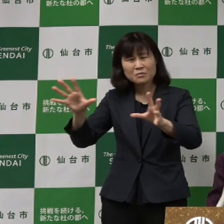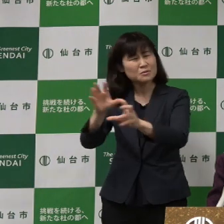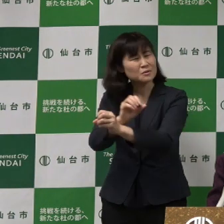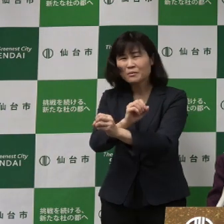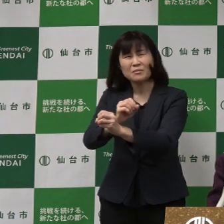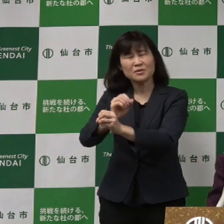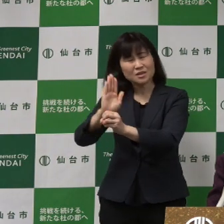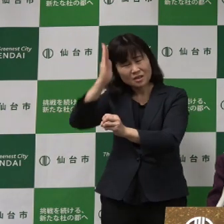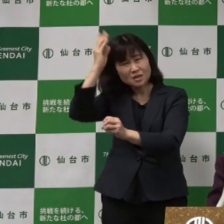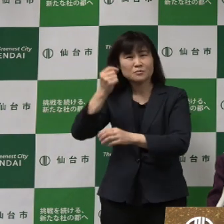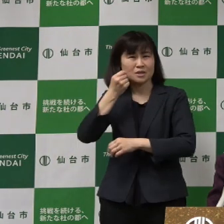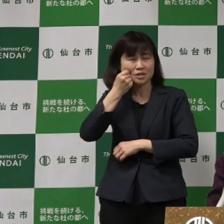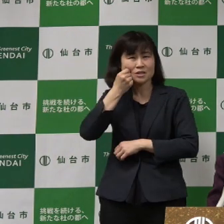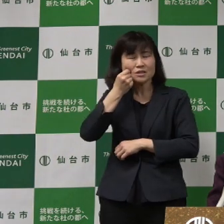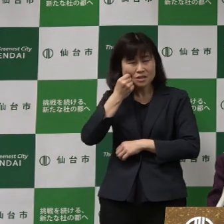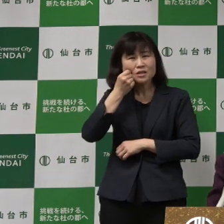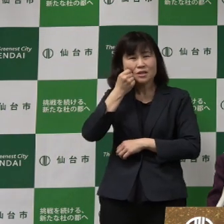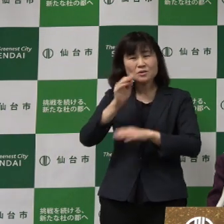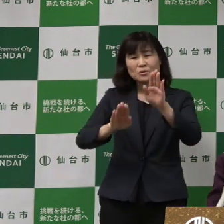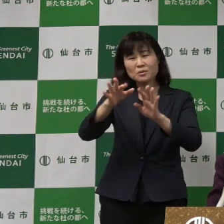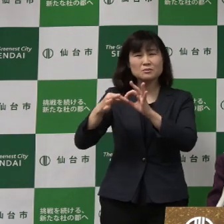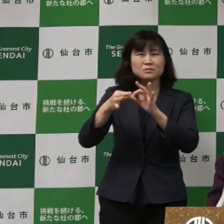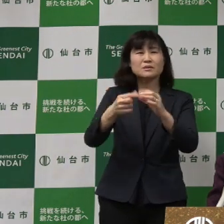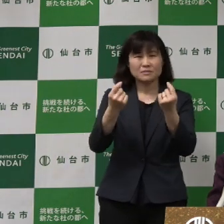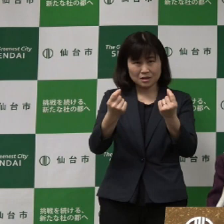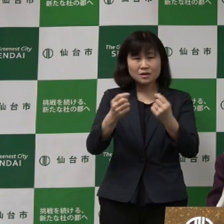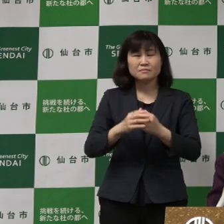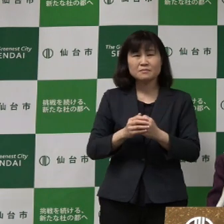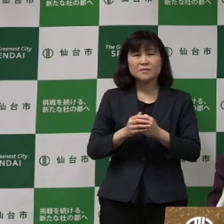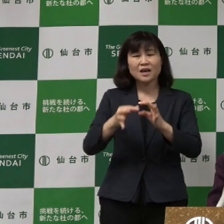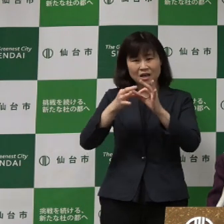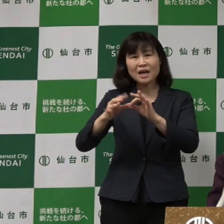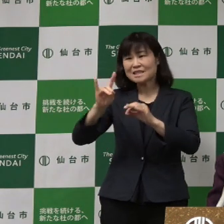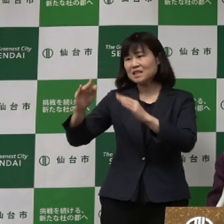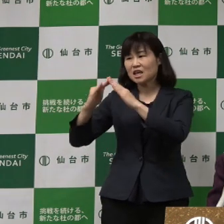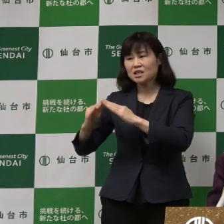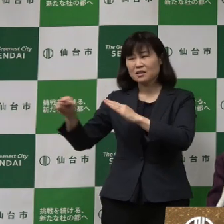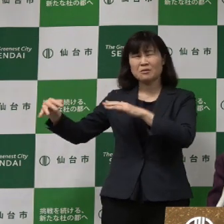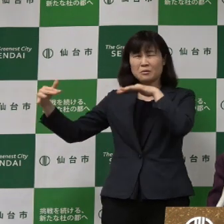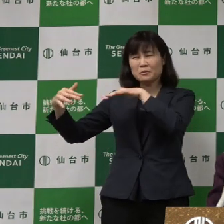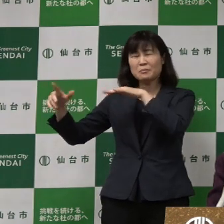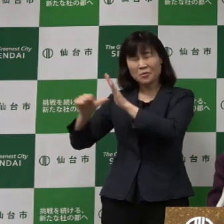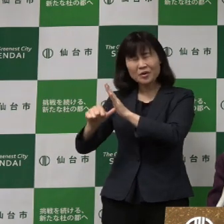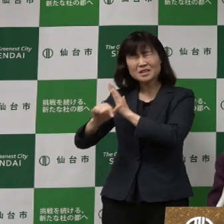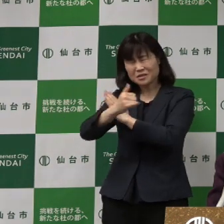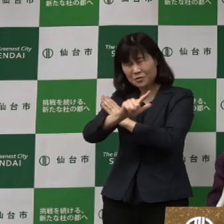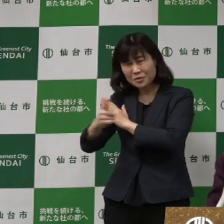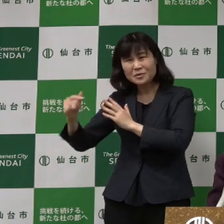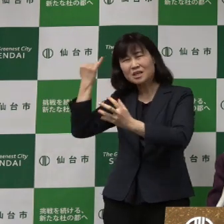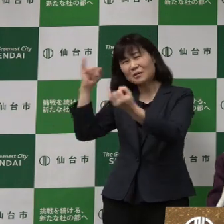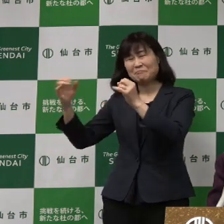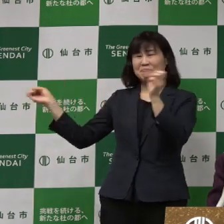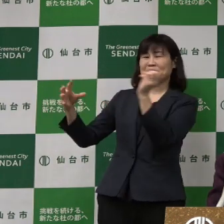、議会からもさまざまなご議論をいただきました。確かに厳しいなということもあってです